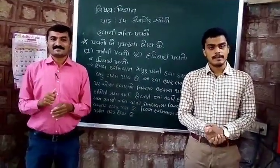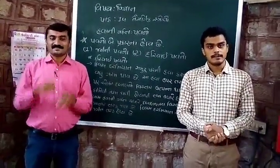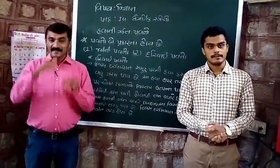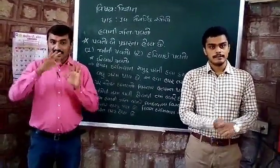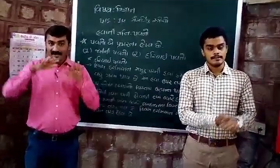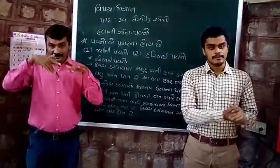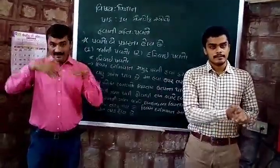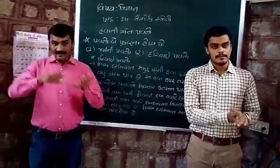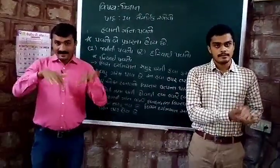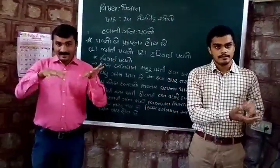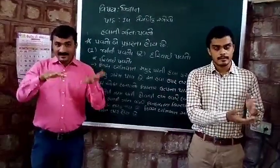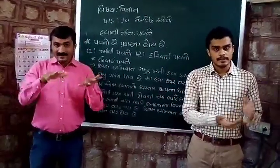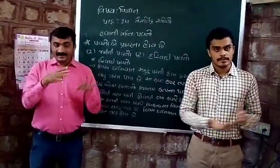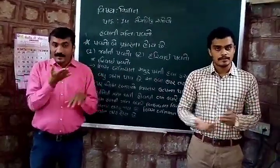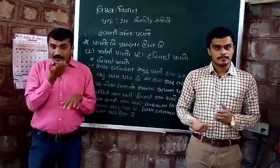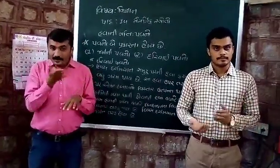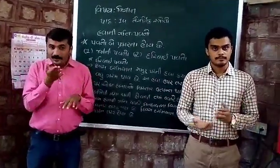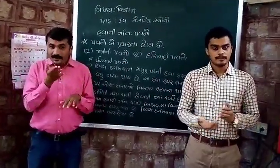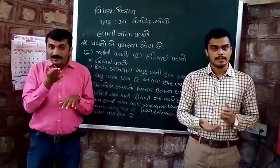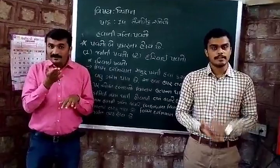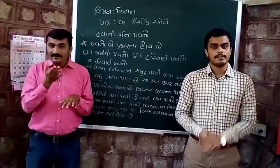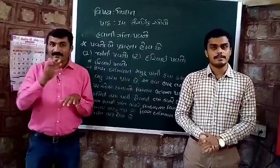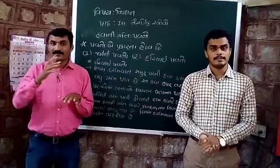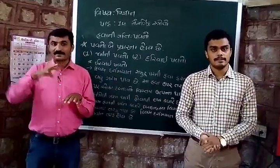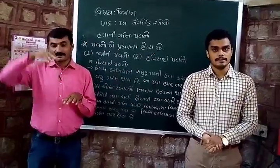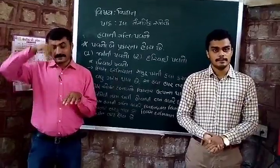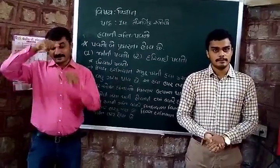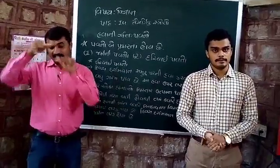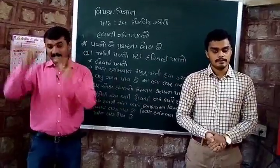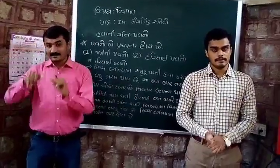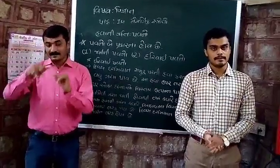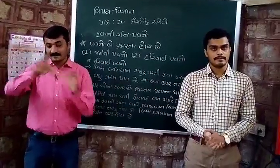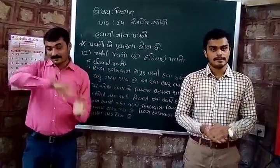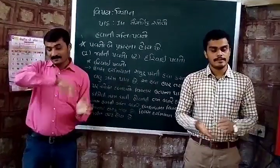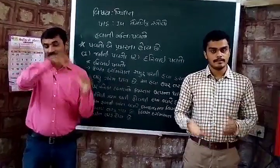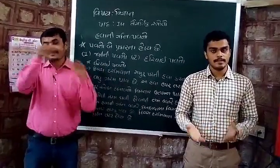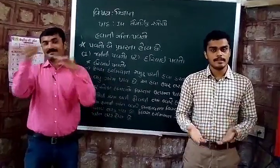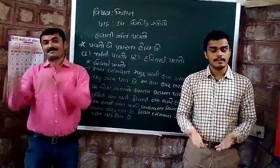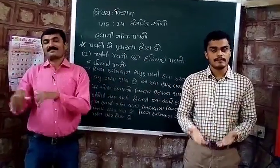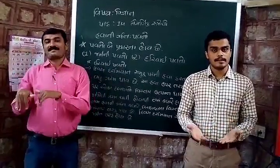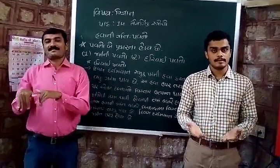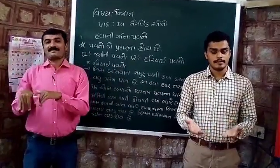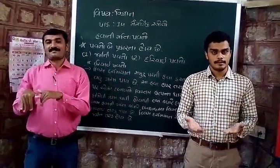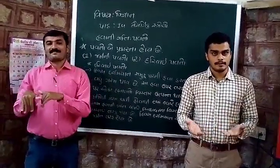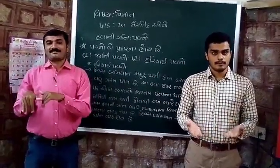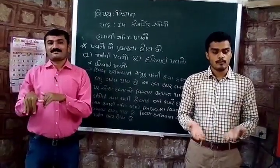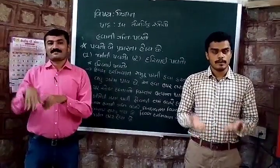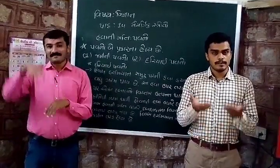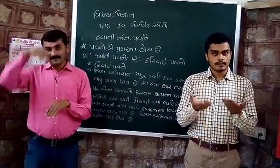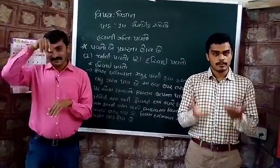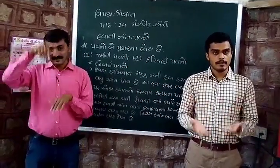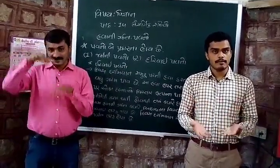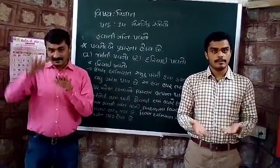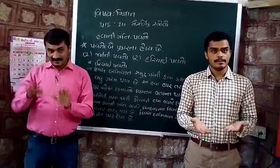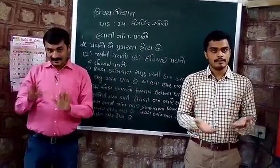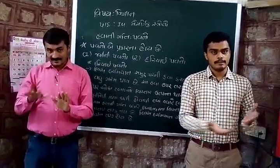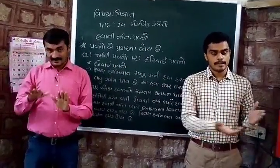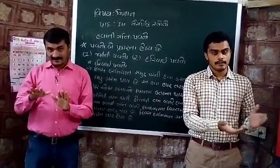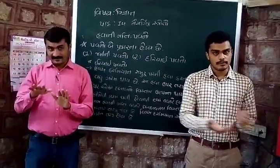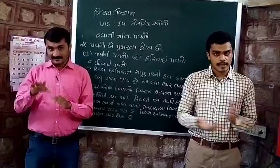હવા જમીન તરફ ગતિ કરે છે અને જે જમીનની હવા ઉપરની તરફ ગઈ હોય